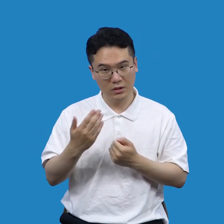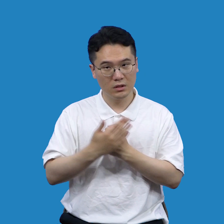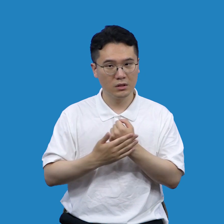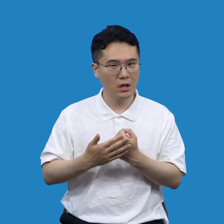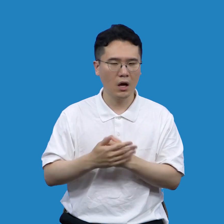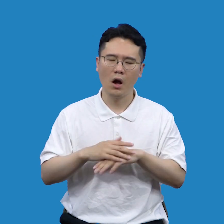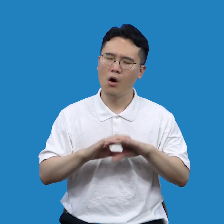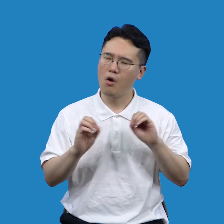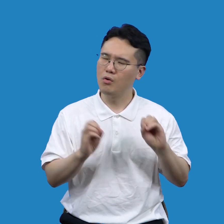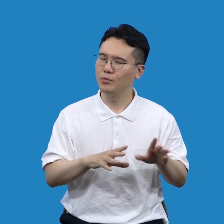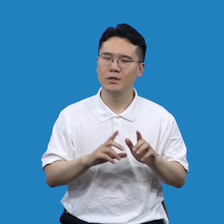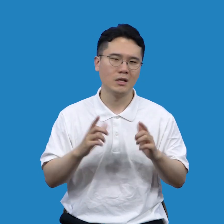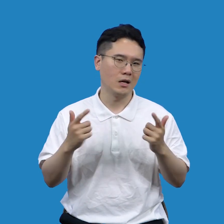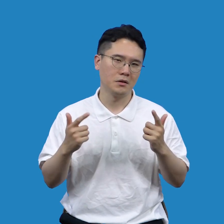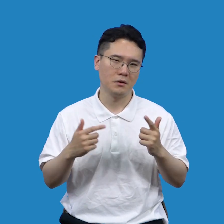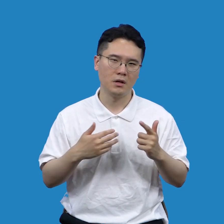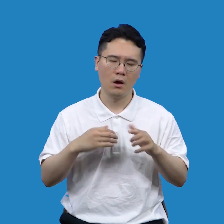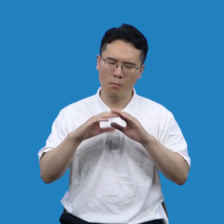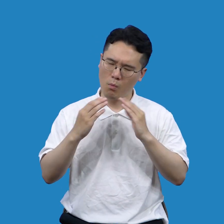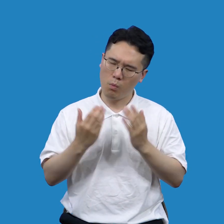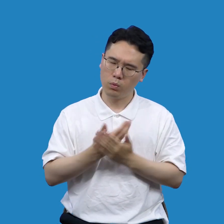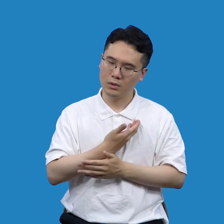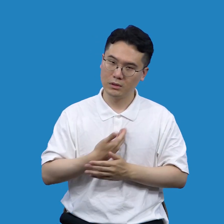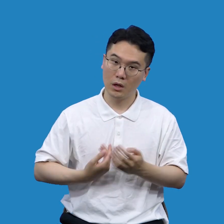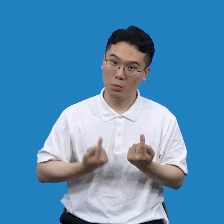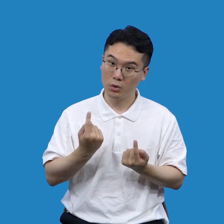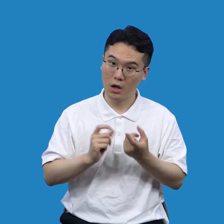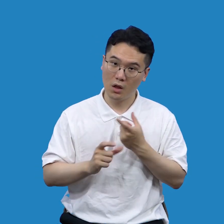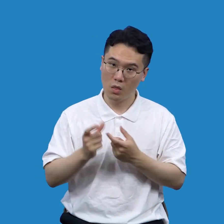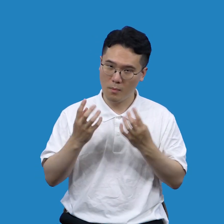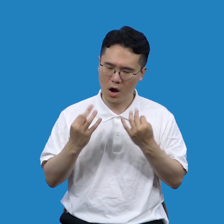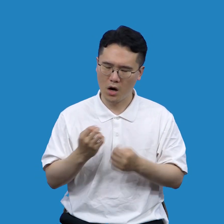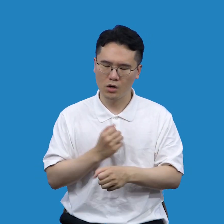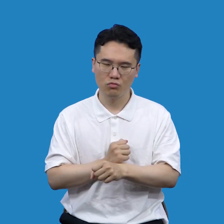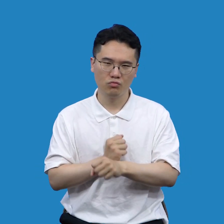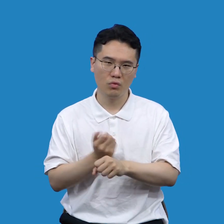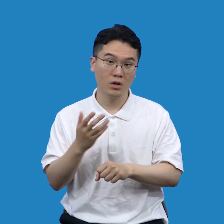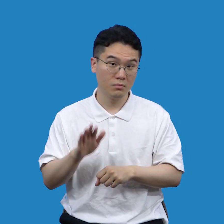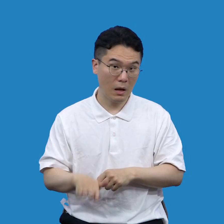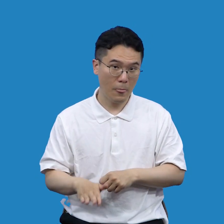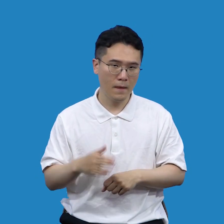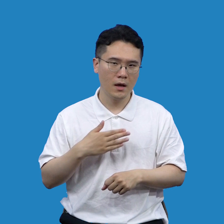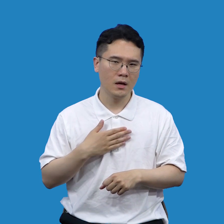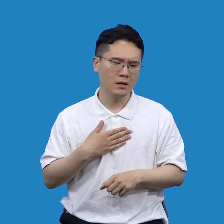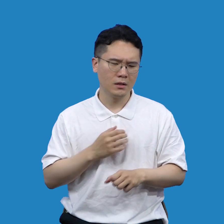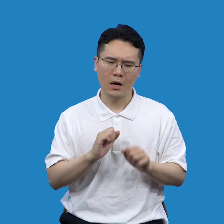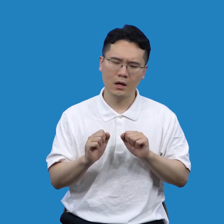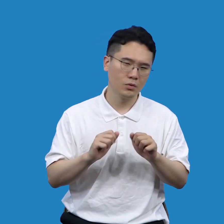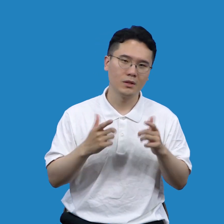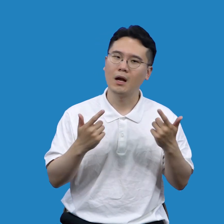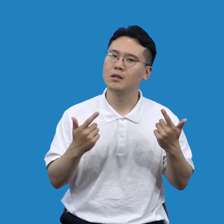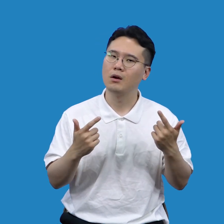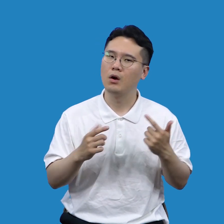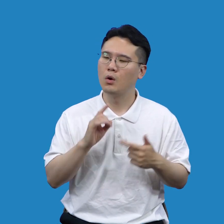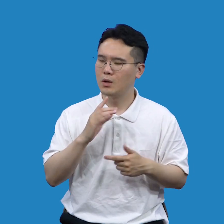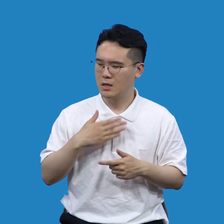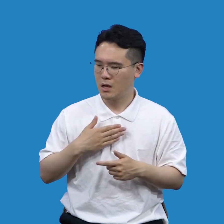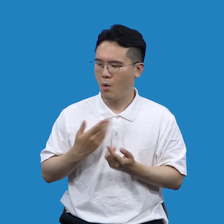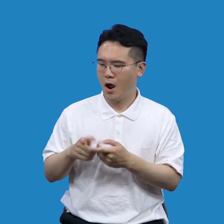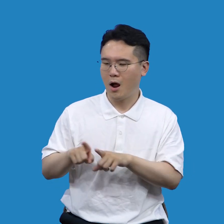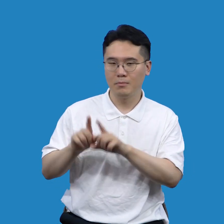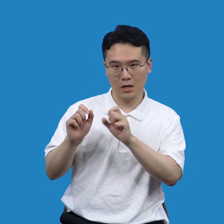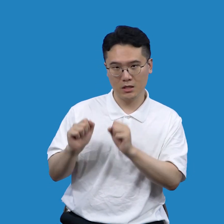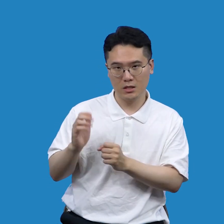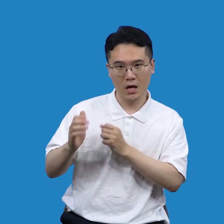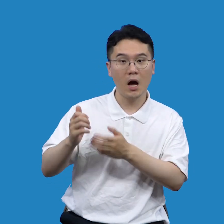헛되지 아니하여 내가 모든 사도보다 더 많이 수고하였으나 내가 한 것이 아니요 오직 나와 함께